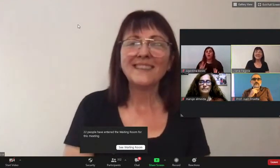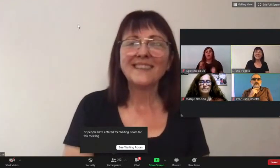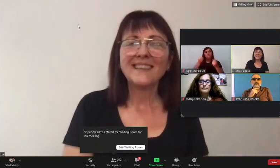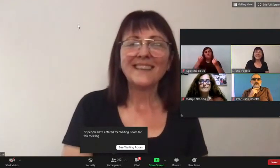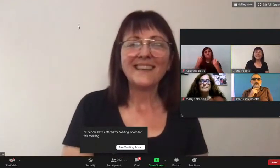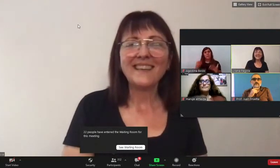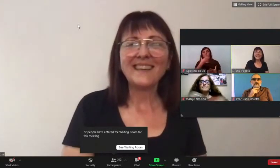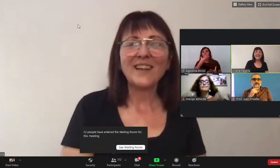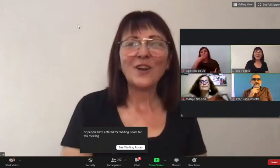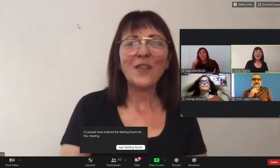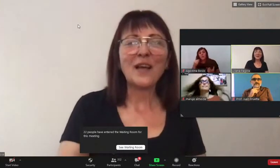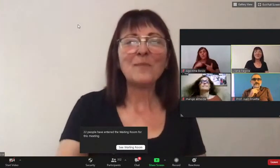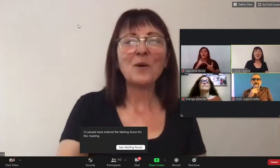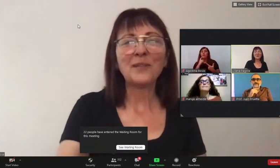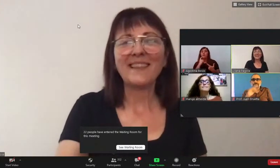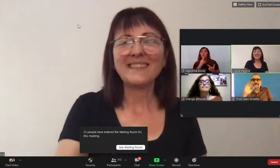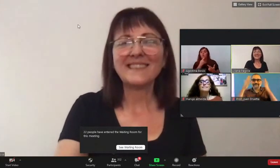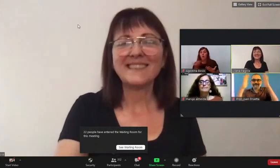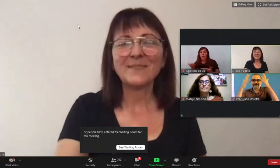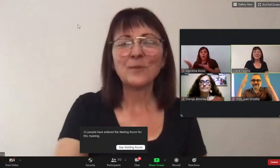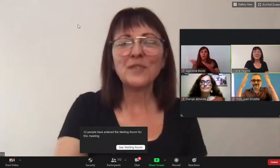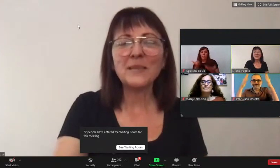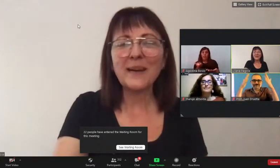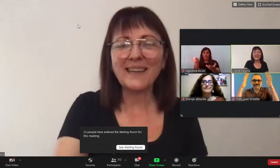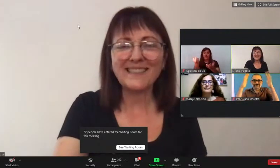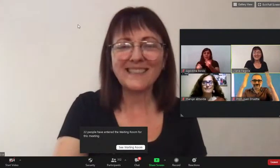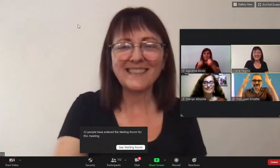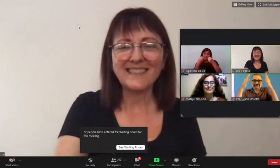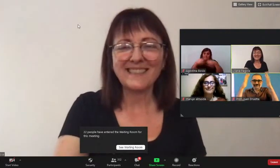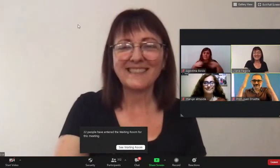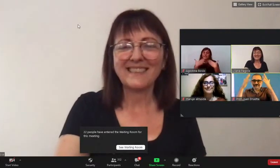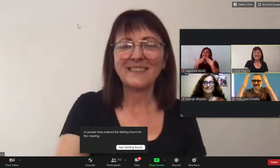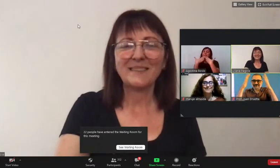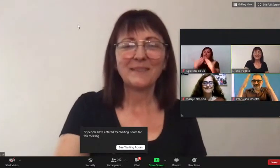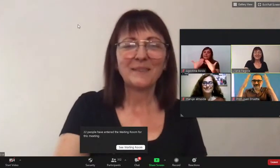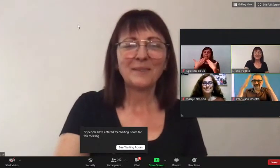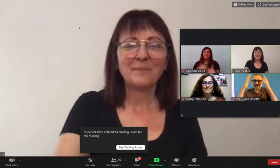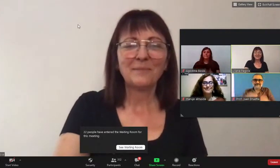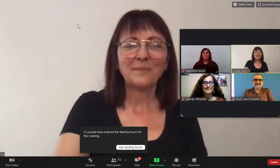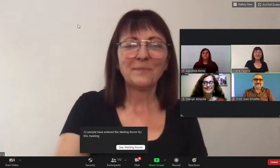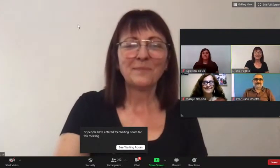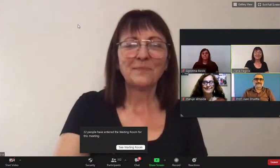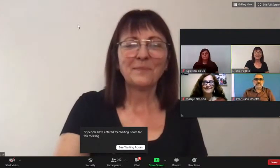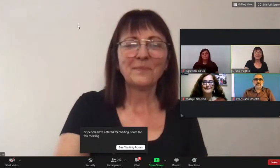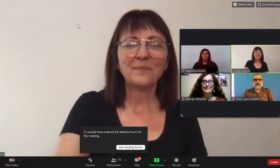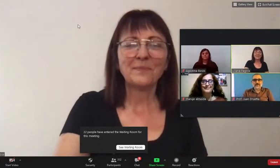Juan, los dejamos a ustedes. Muchísimas gracias.